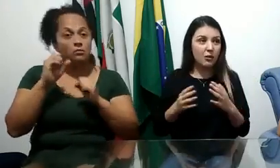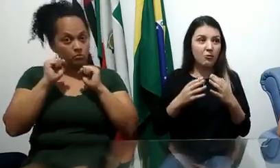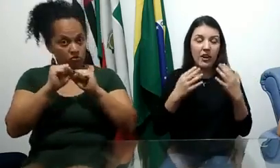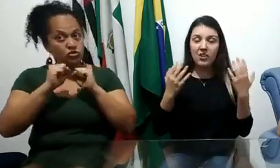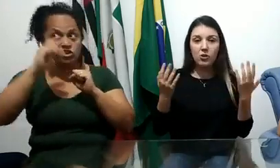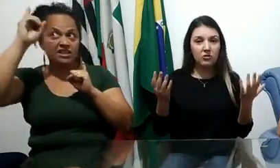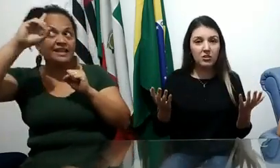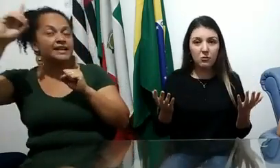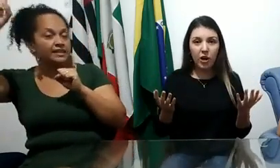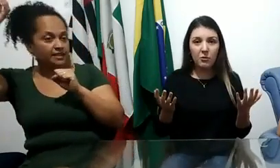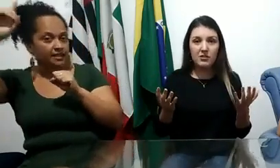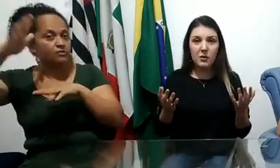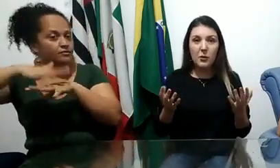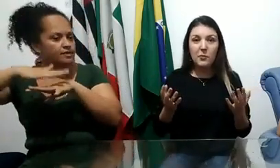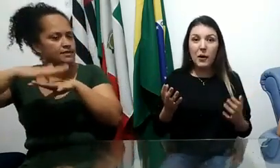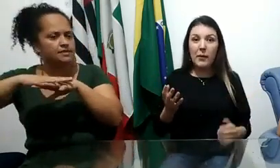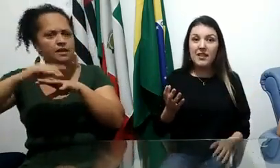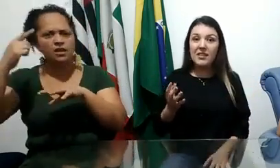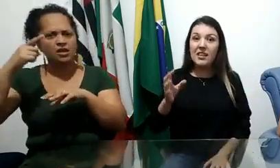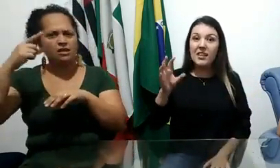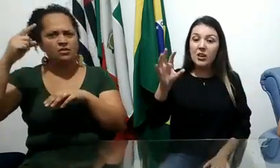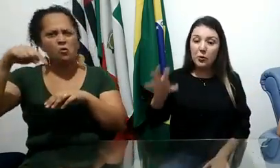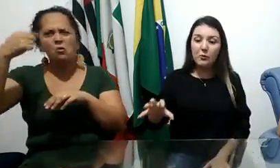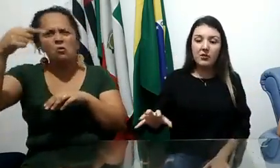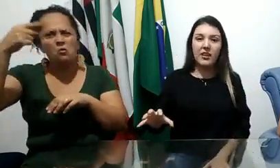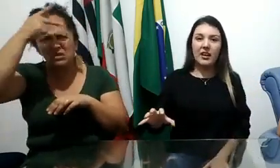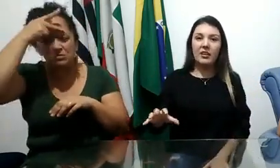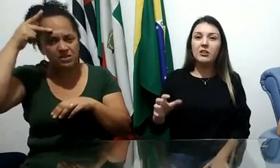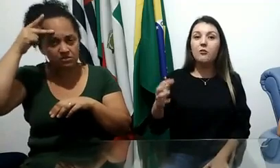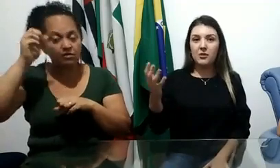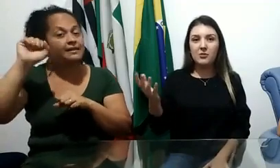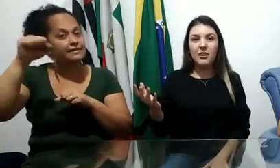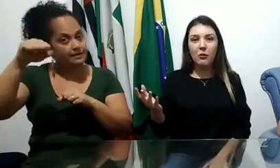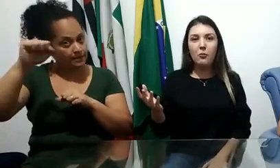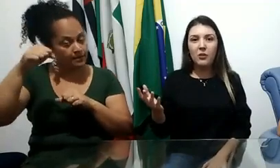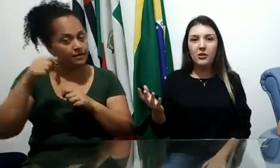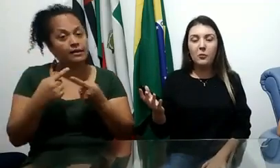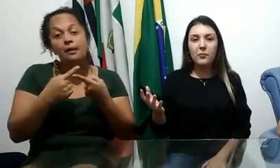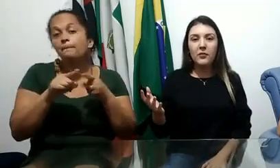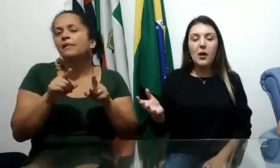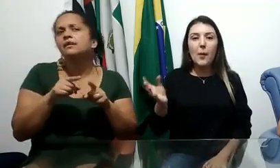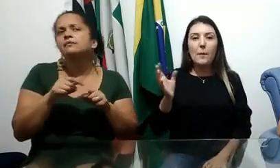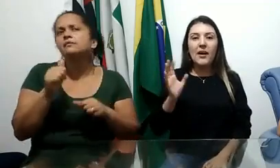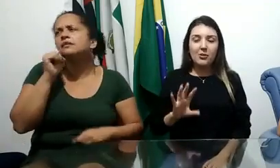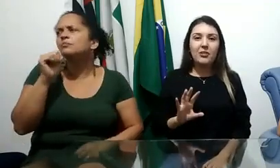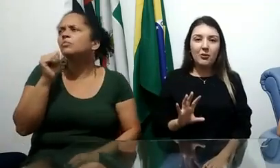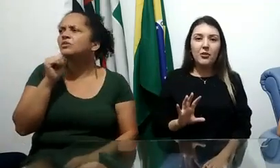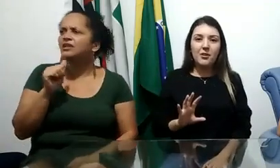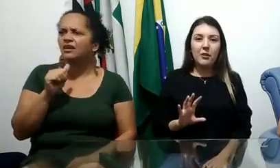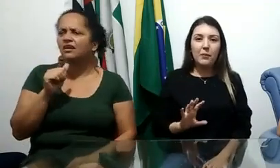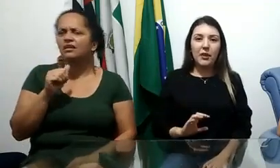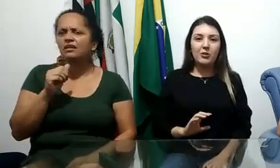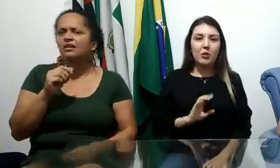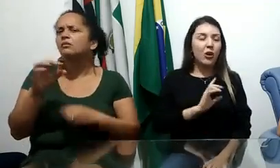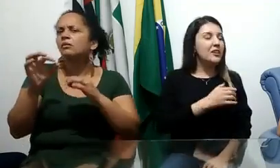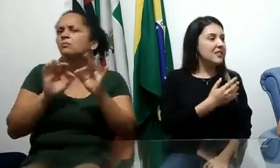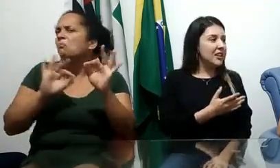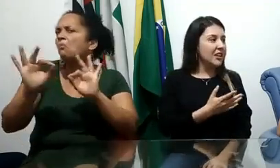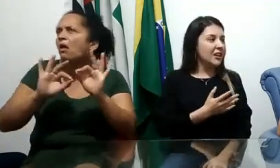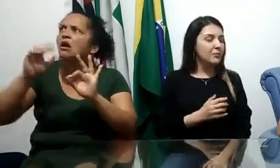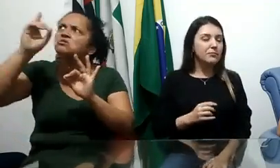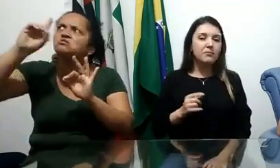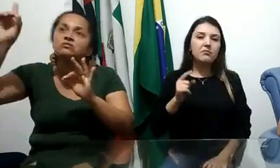levantar e salvar de outras formas, mas e o propósito dela? Talvez não seria cumprido. Mas outra coisa eu aprendo, logo